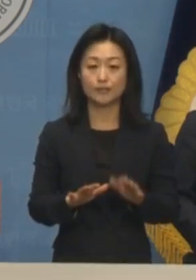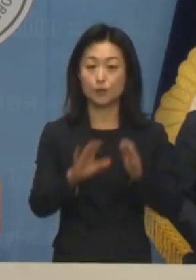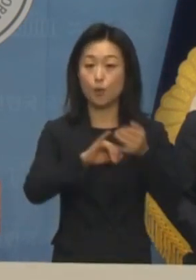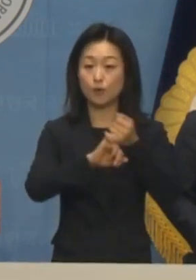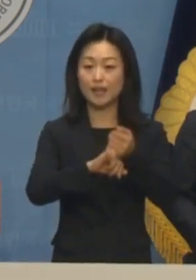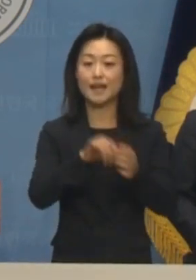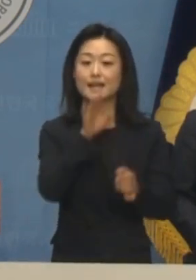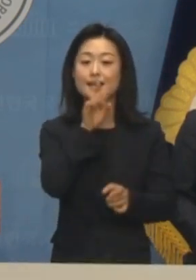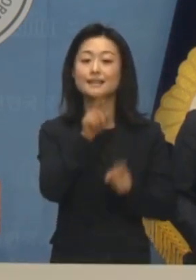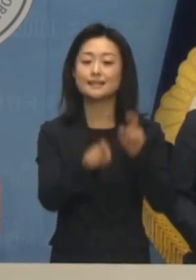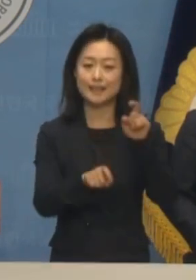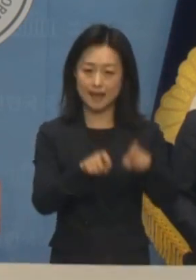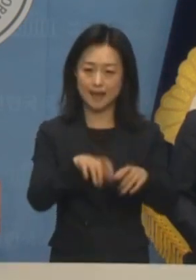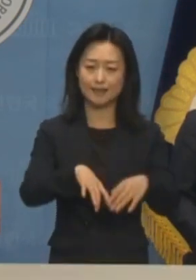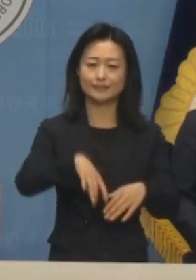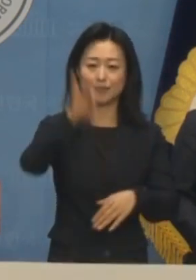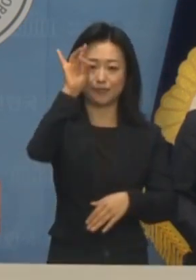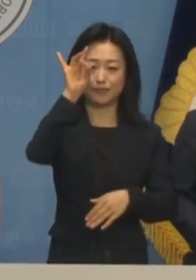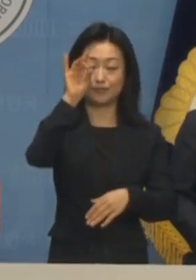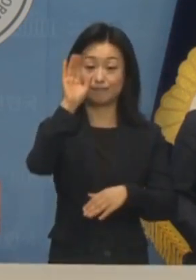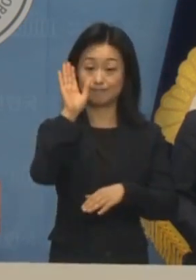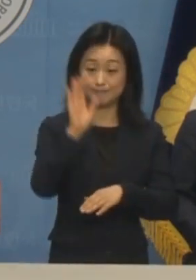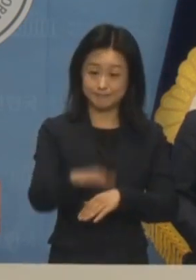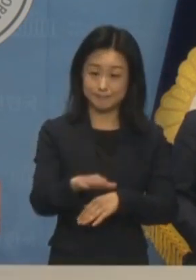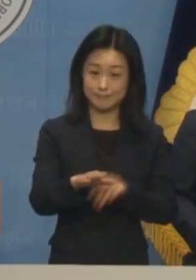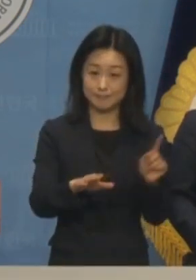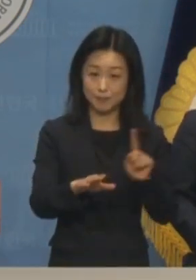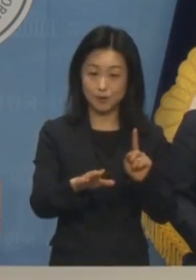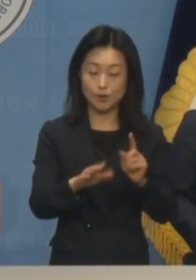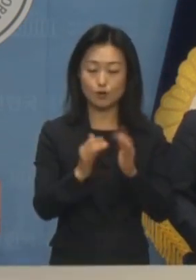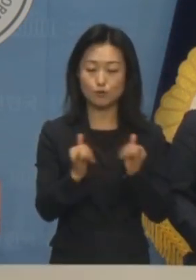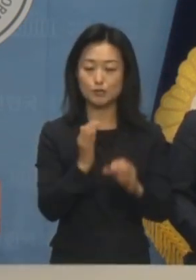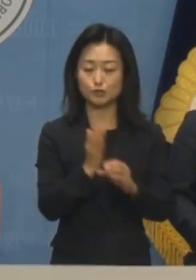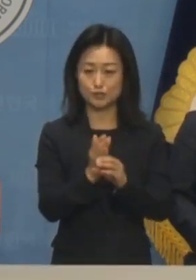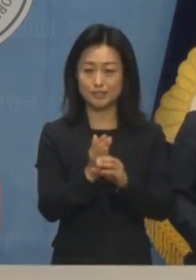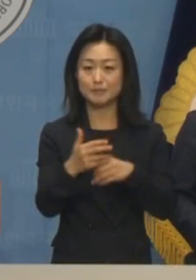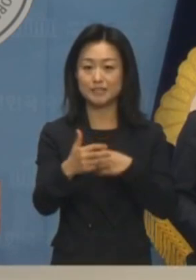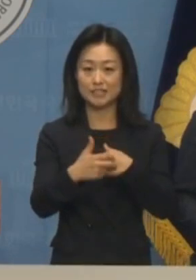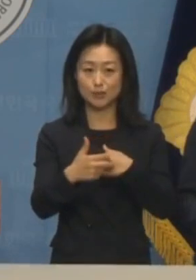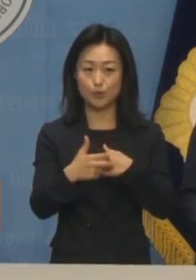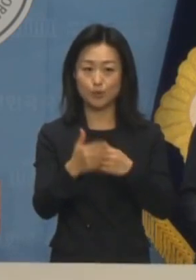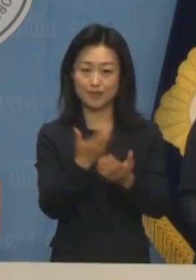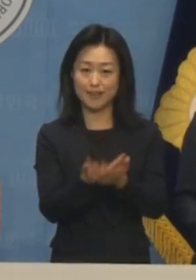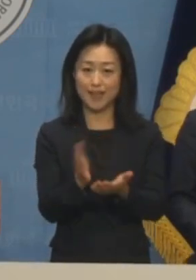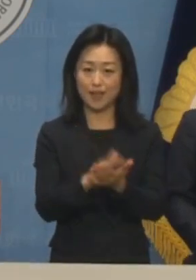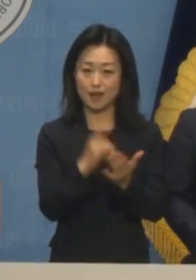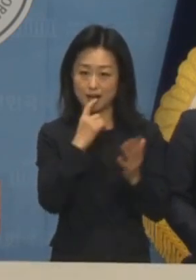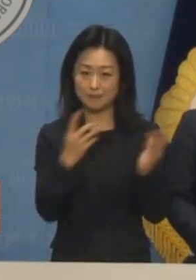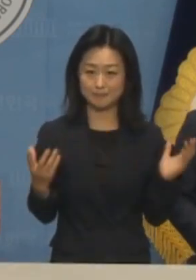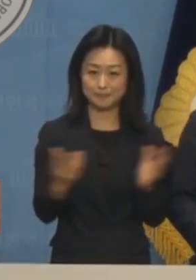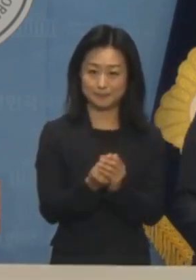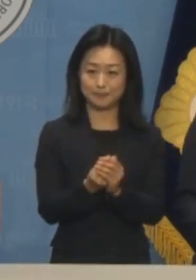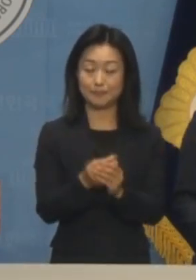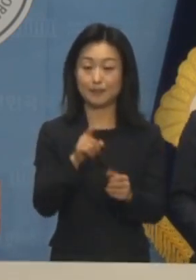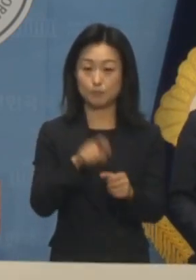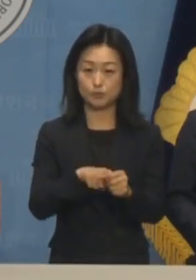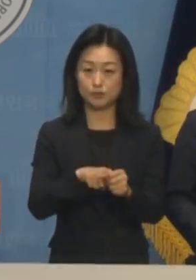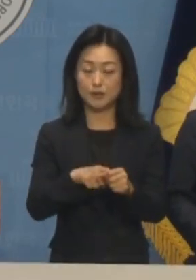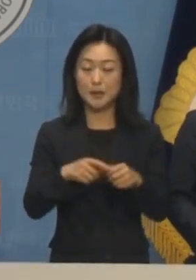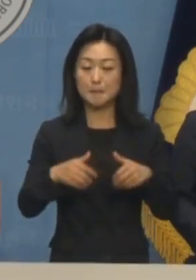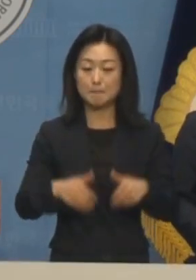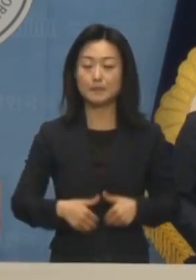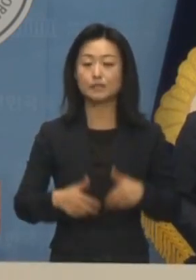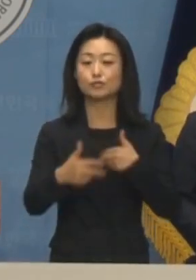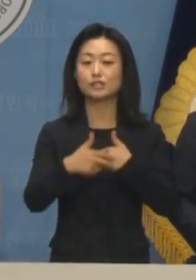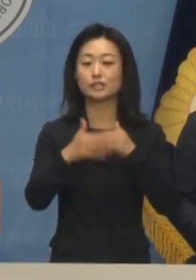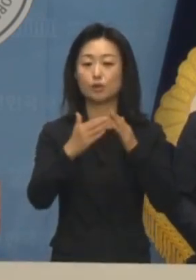공약 이행의 첫 단계로 국민중심 의료개혁 완수를 위한 필수의료 강화를 위한